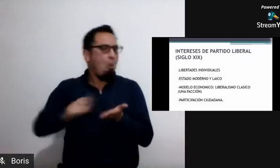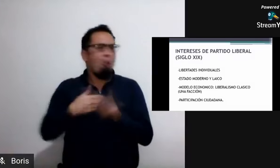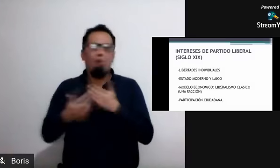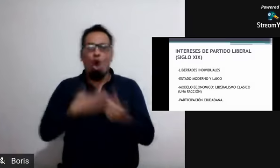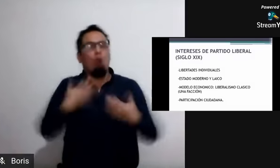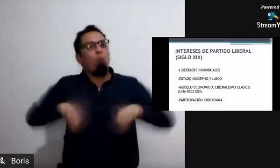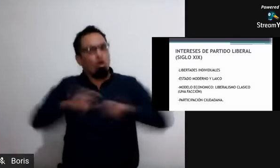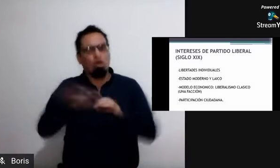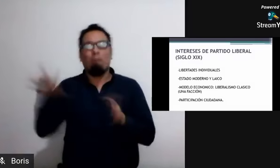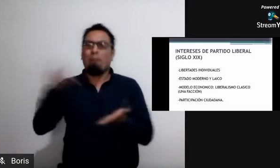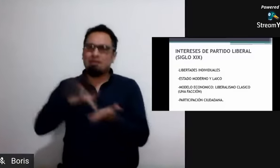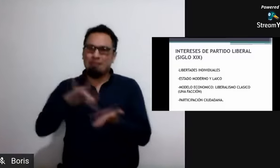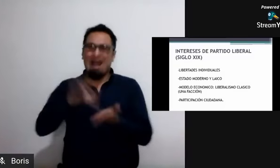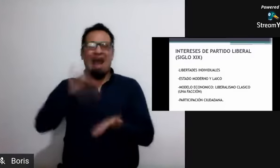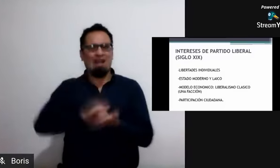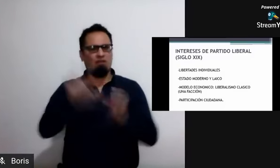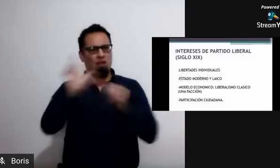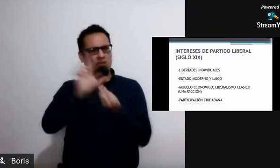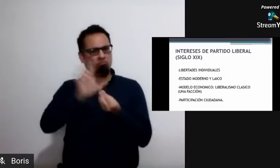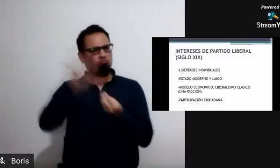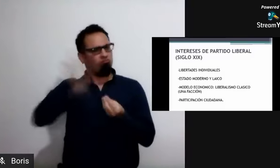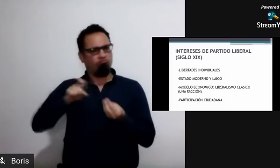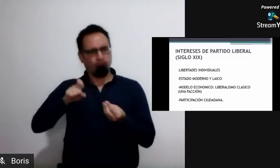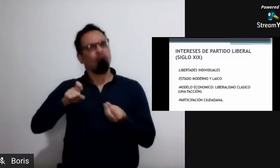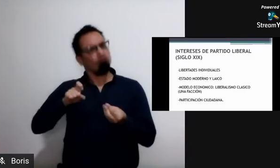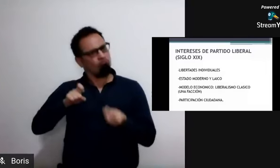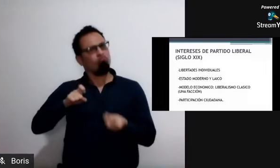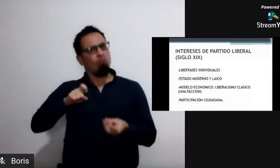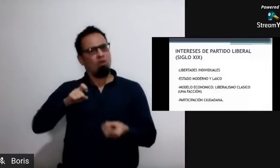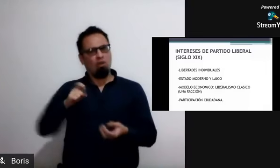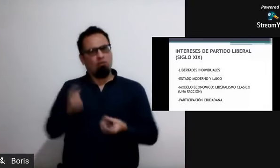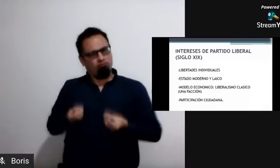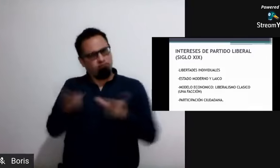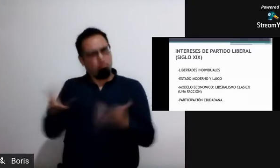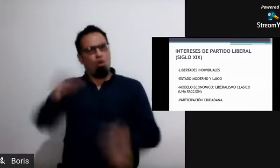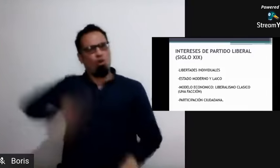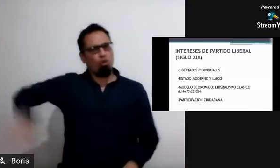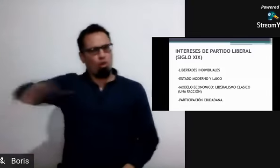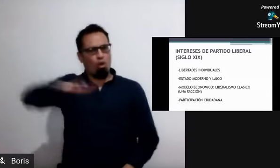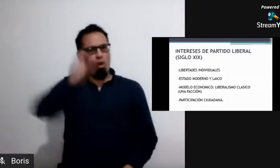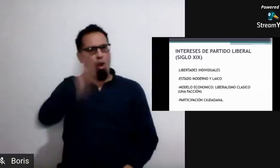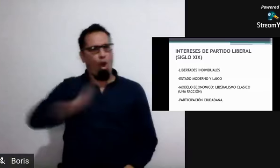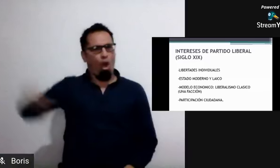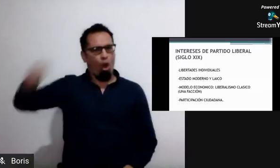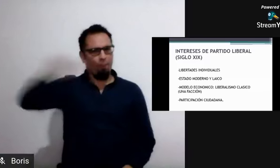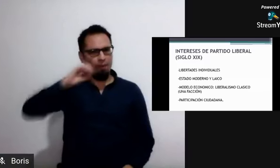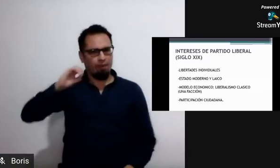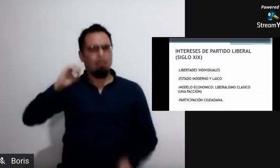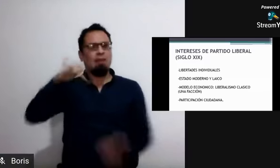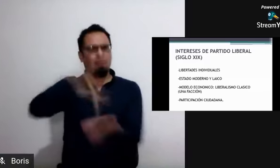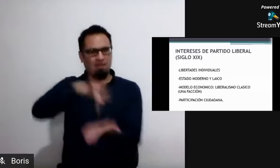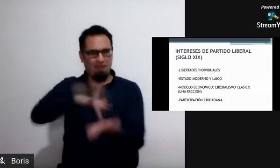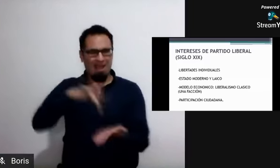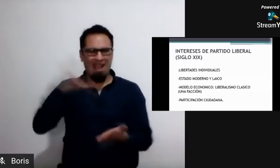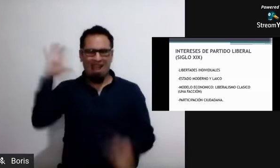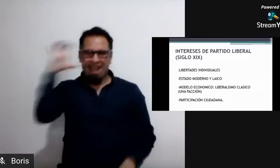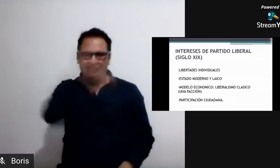sin importar que fueran personas estudiadas o personas adineradas, sino que todos